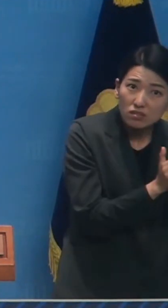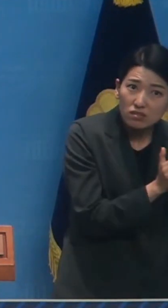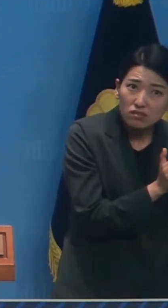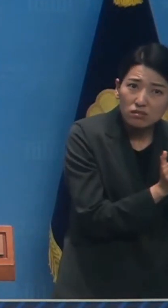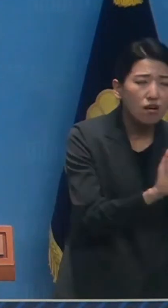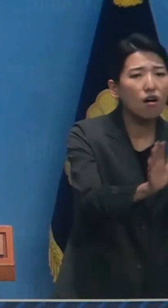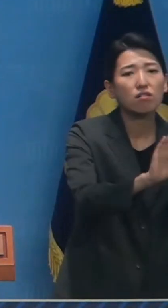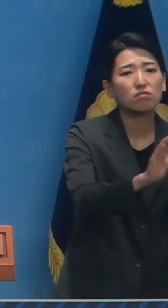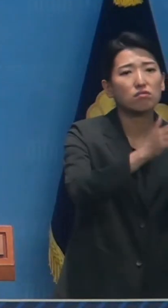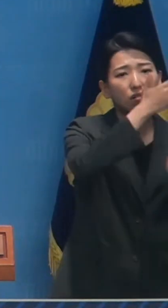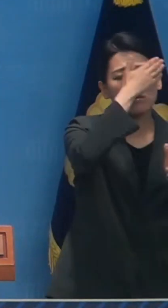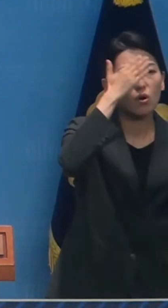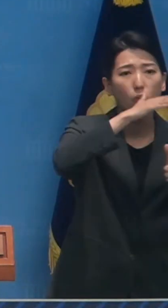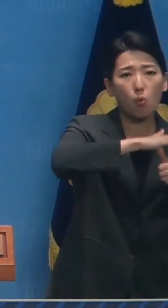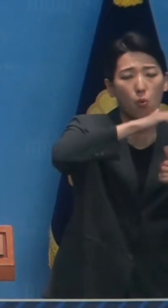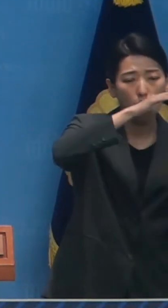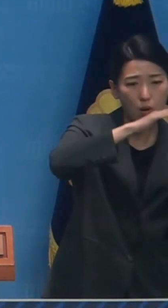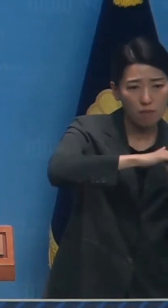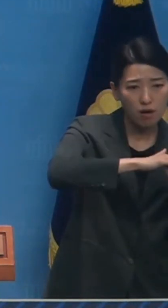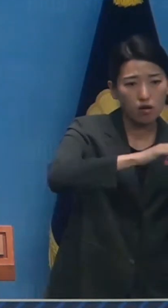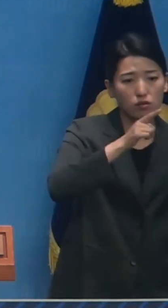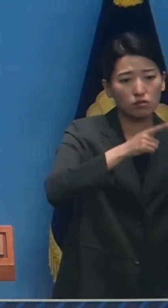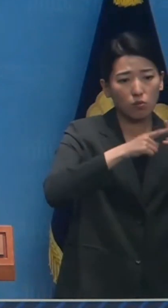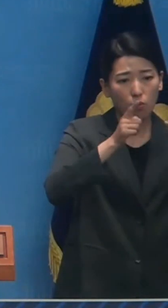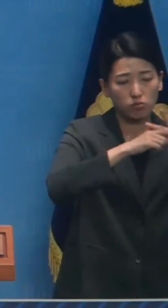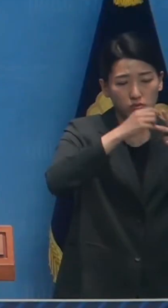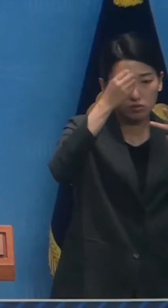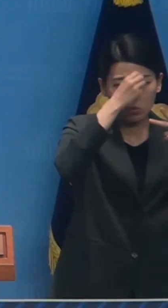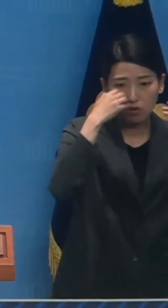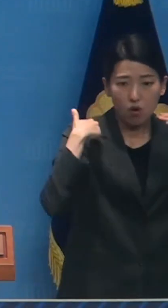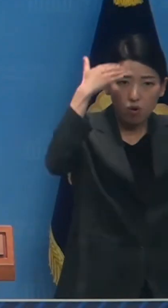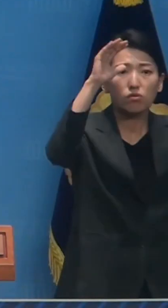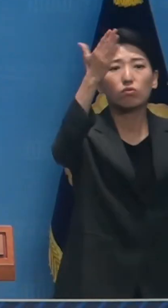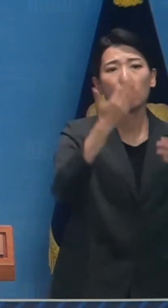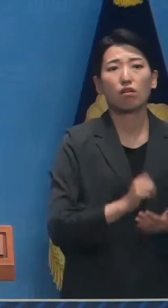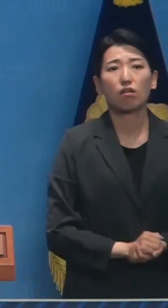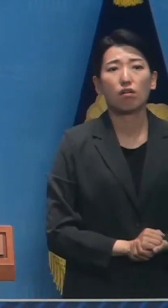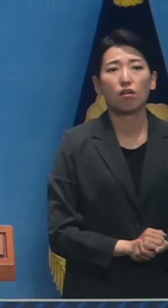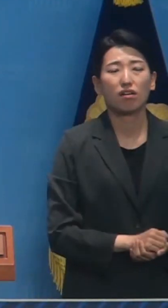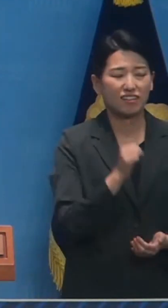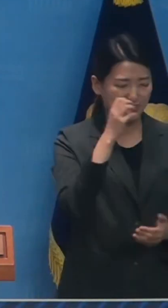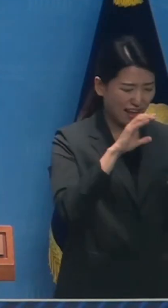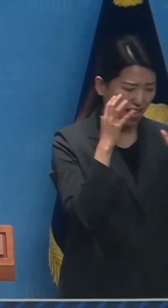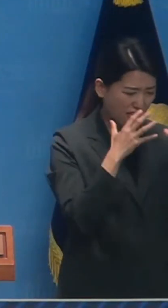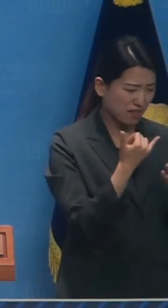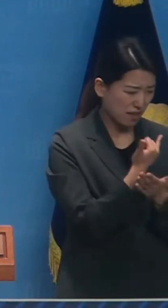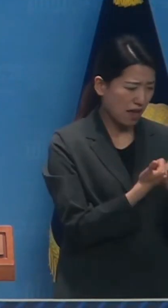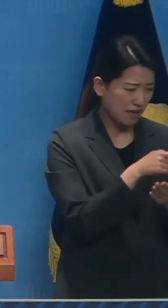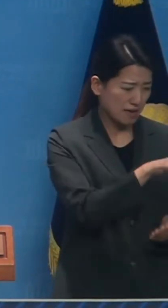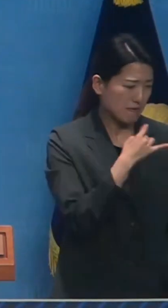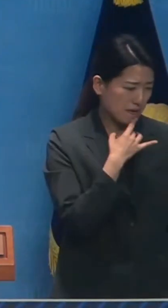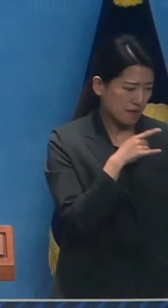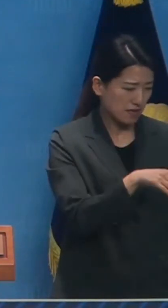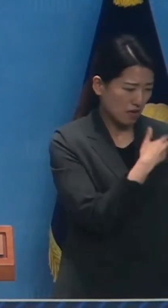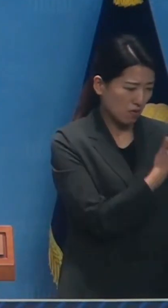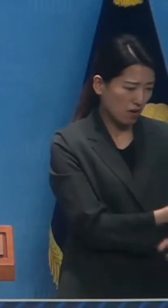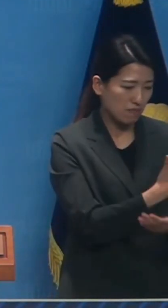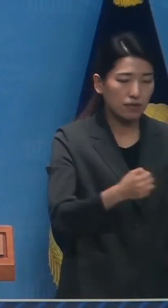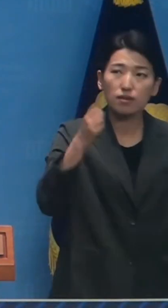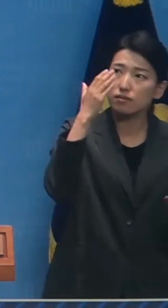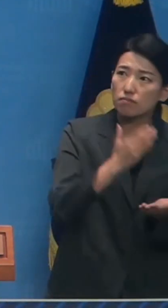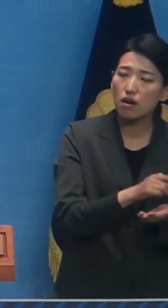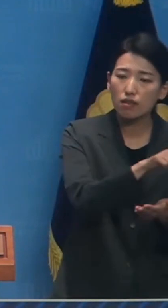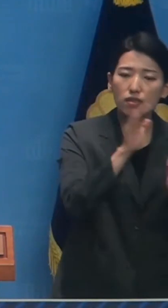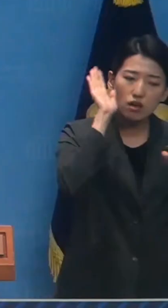되고 어른이 되고 노인이 됩니다. 고아 정책을 만들 때 마냥 이들이 아이라고 생각하고 함부로 권리를 박탈하지